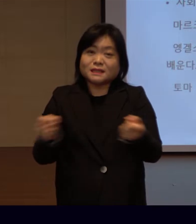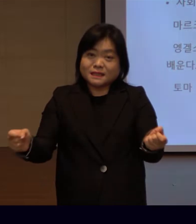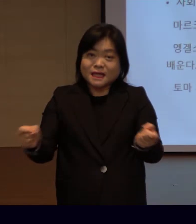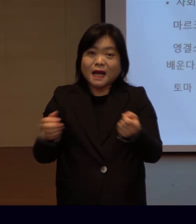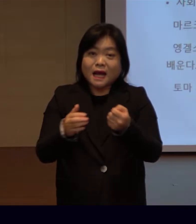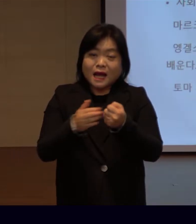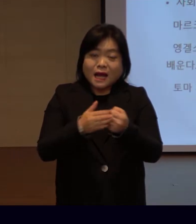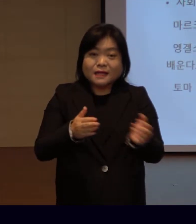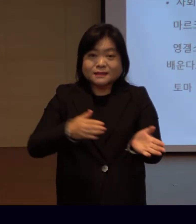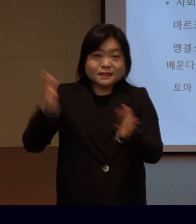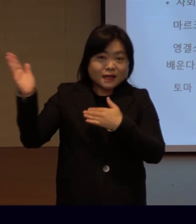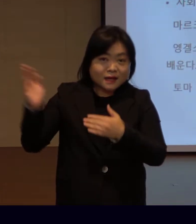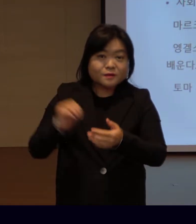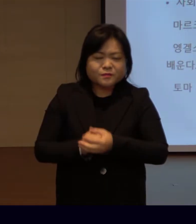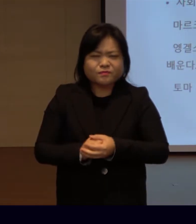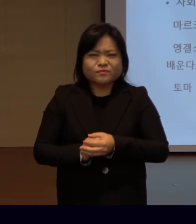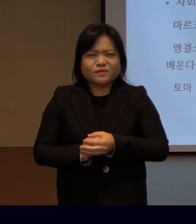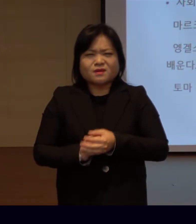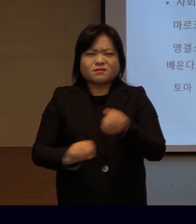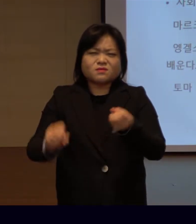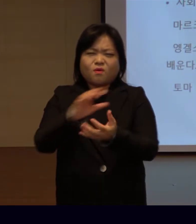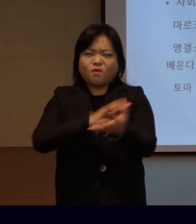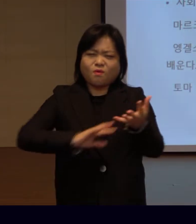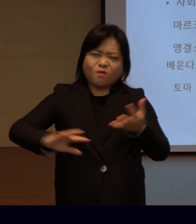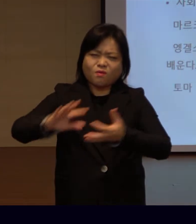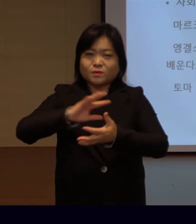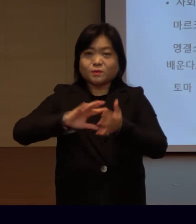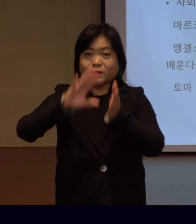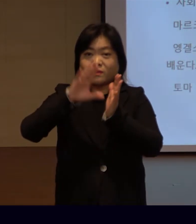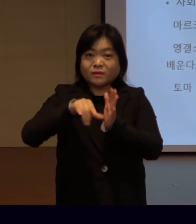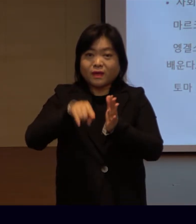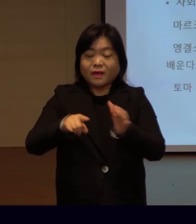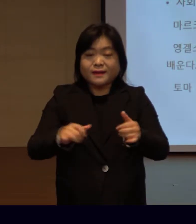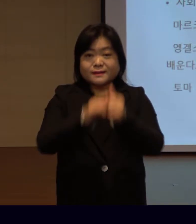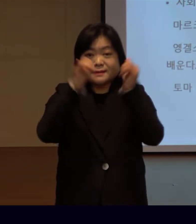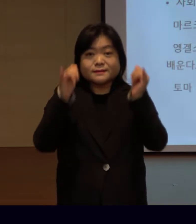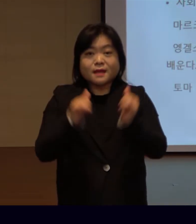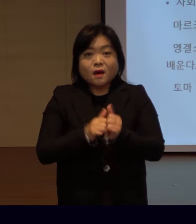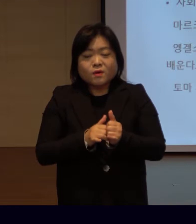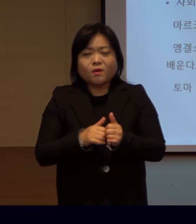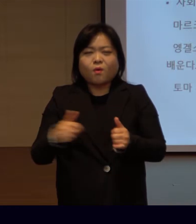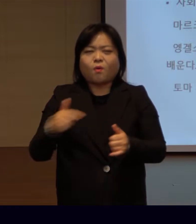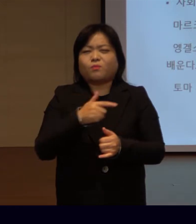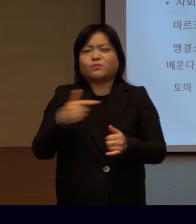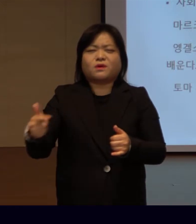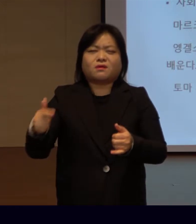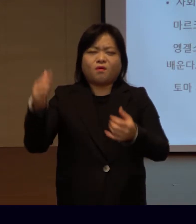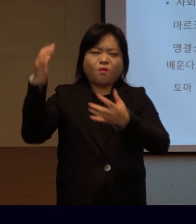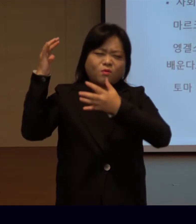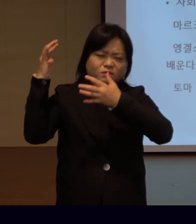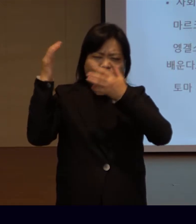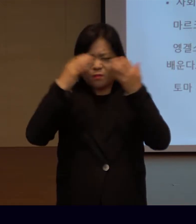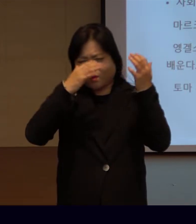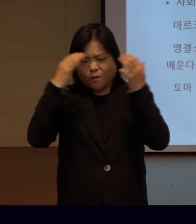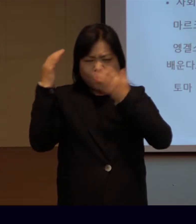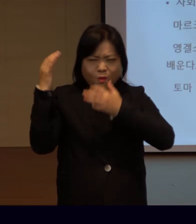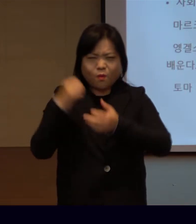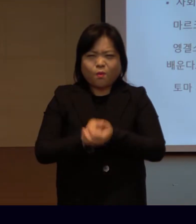이러한 격동의 시기에 사회는 엄청나게 어지럽고